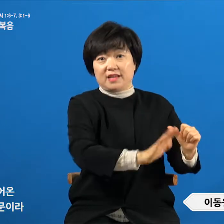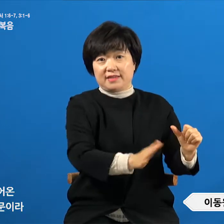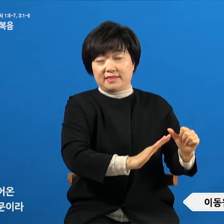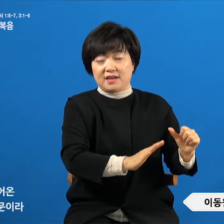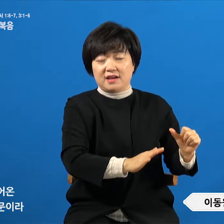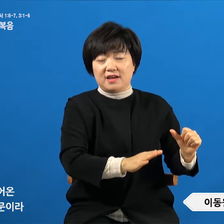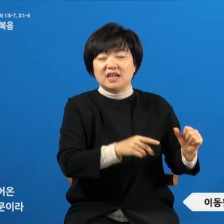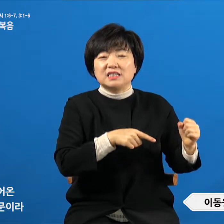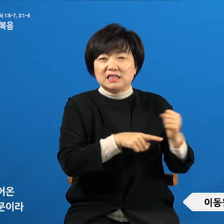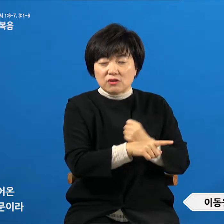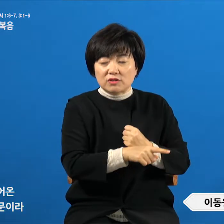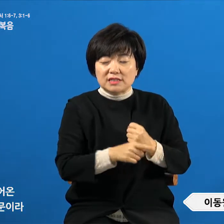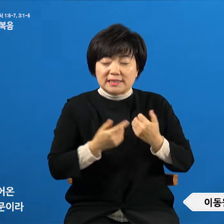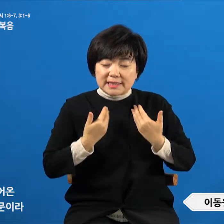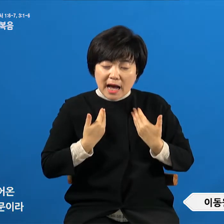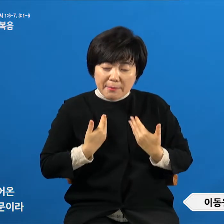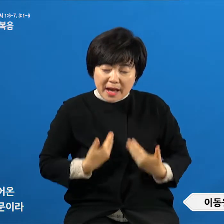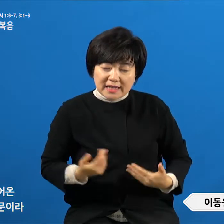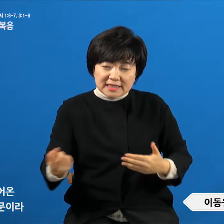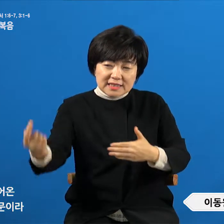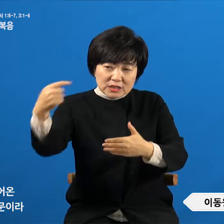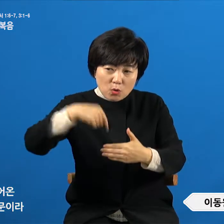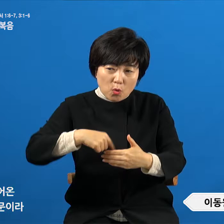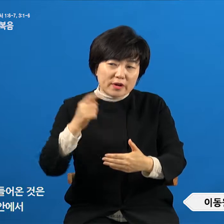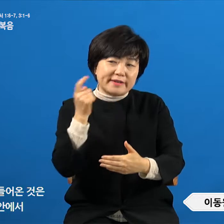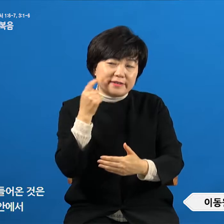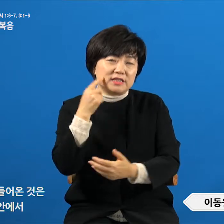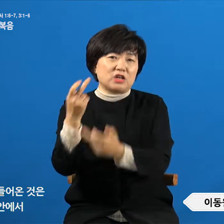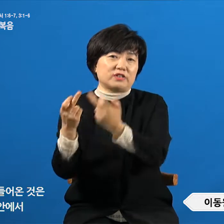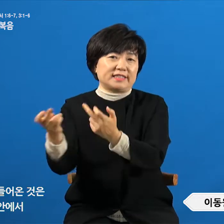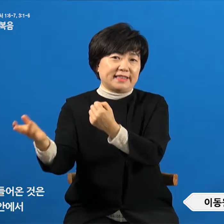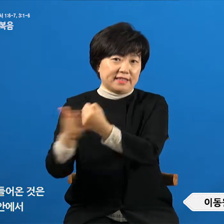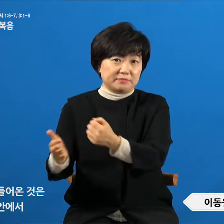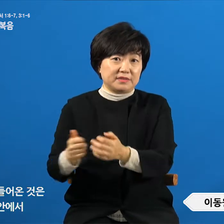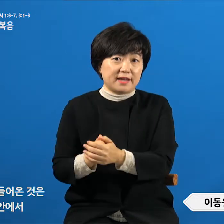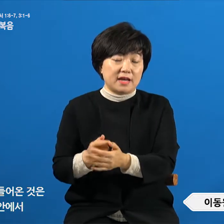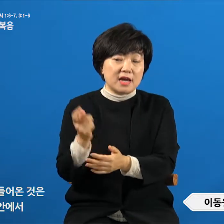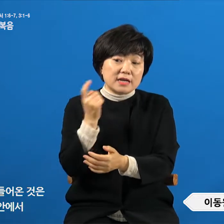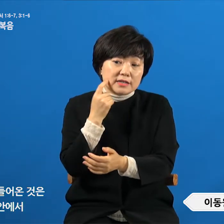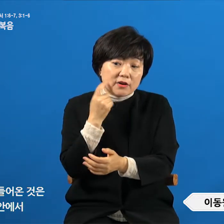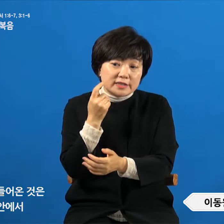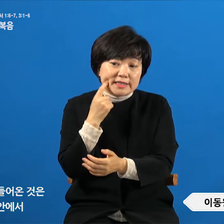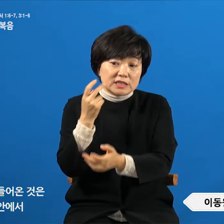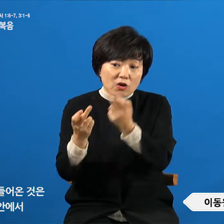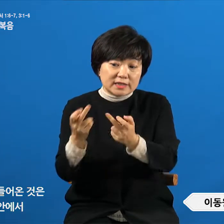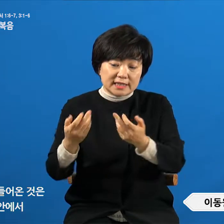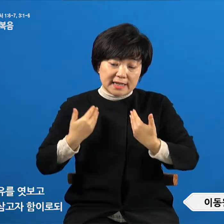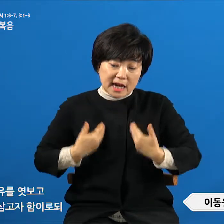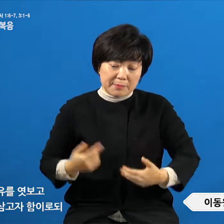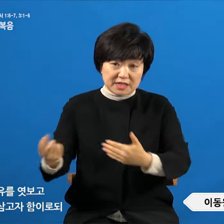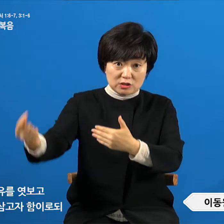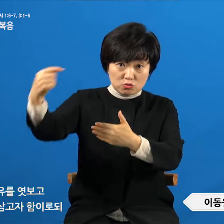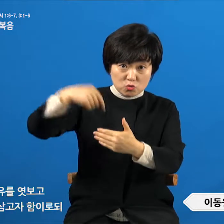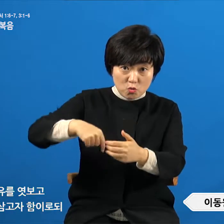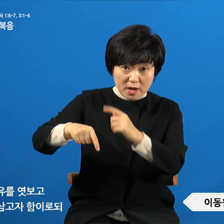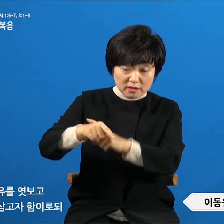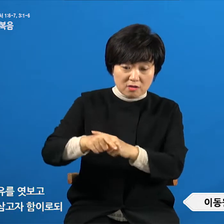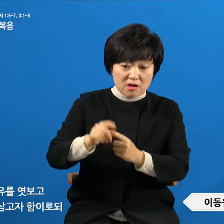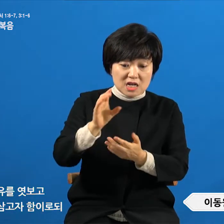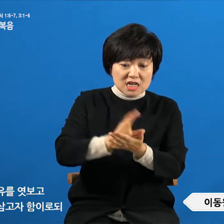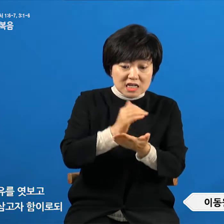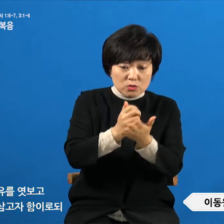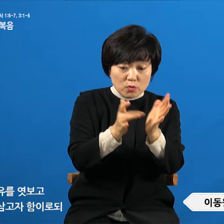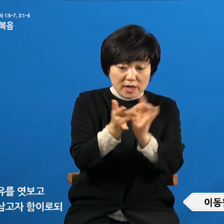4절 이는 가만히 들어온 거짓 형제들 때문이라. 그들이 가만히 들어온 것은 그리스도 예수 안에서 우리가